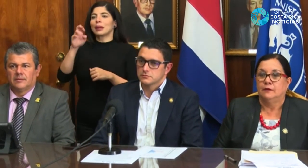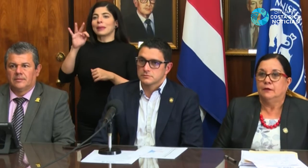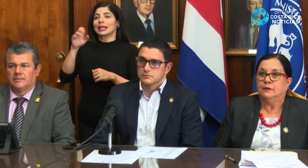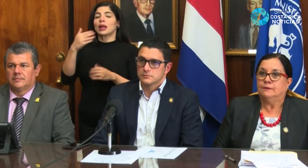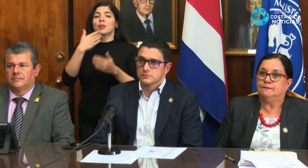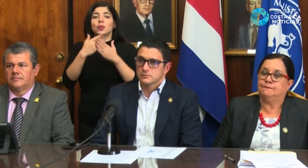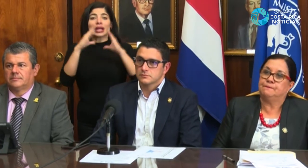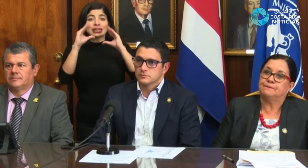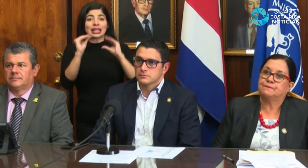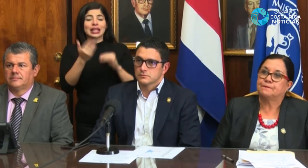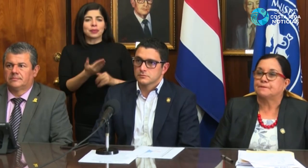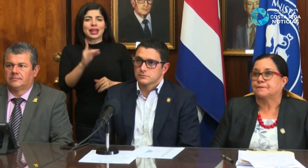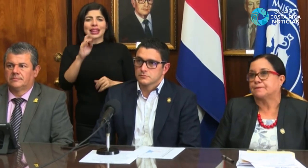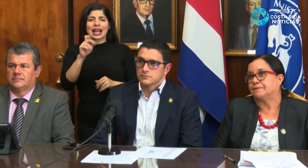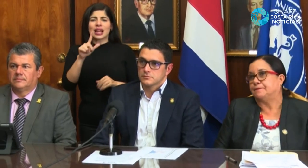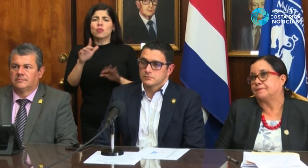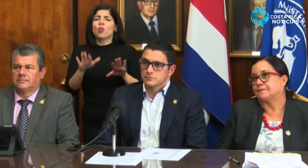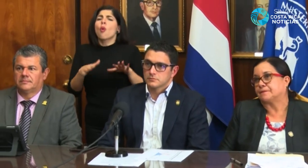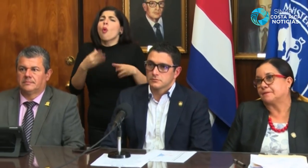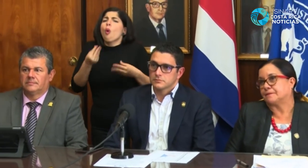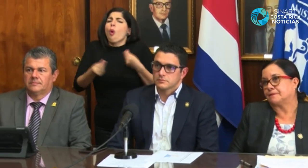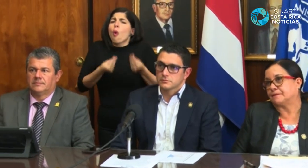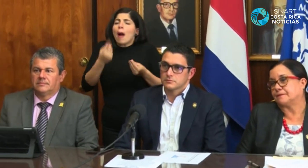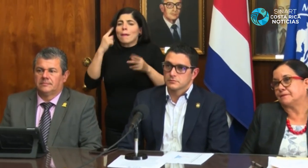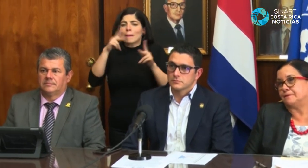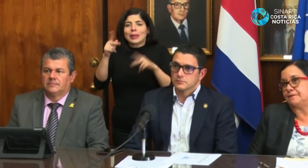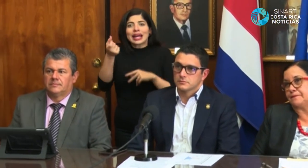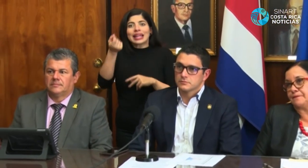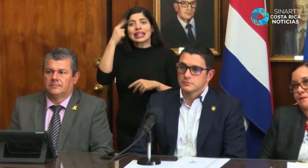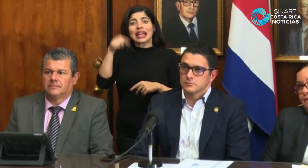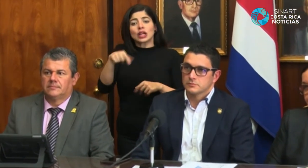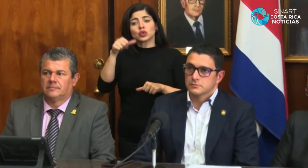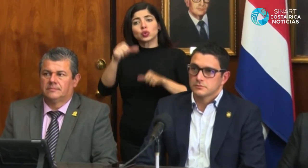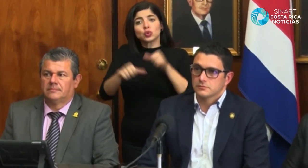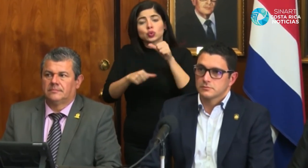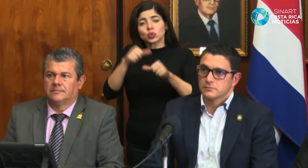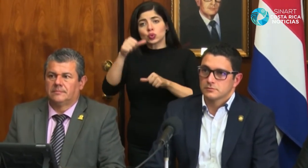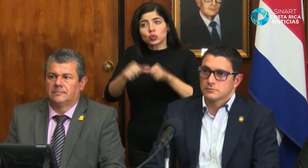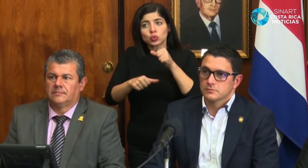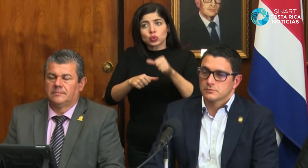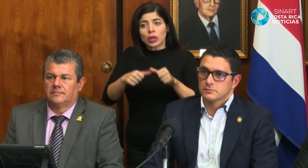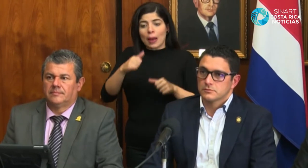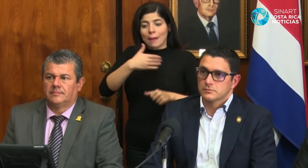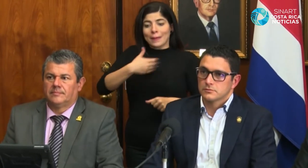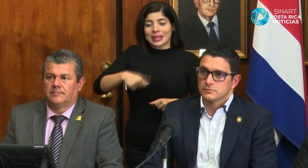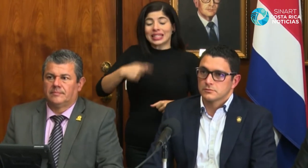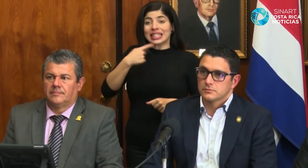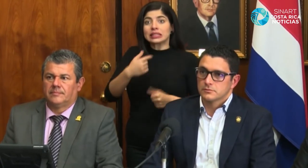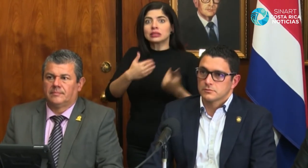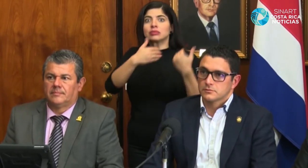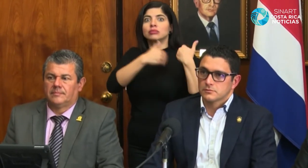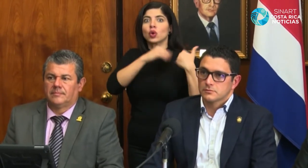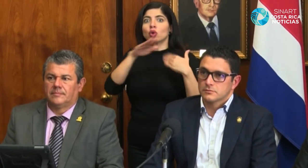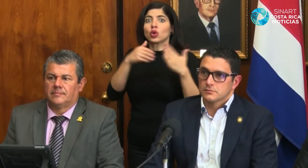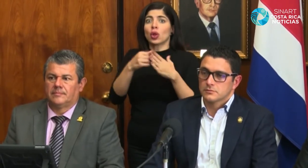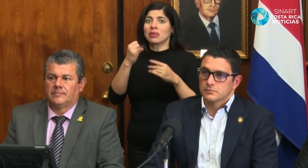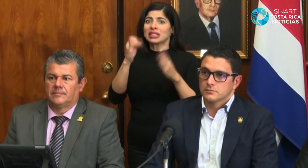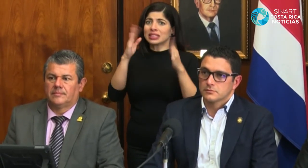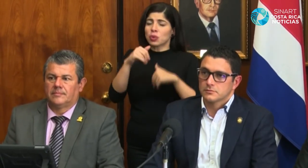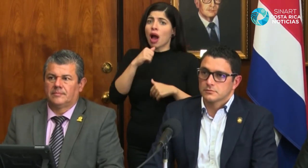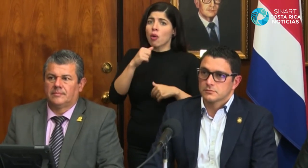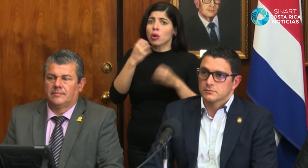Buenas tardes. Don Daniel, ¿cómo le hacemos entender a la gente de que esto es una lucha del presidente de la República, de todos, si no hay agua? Hay